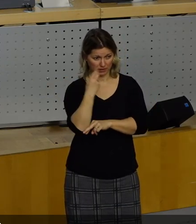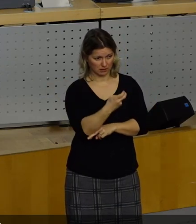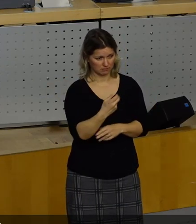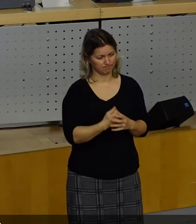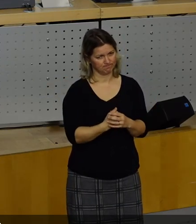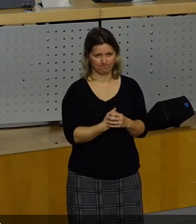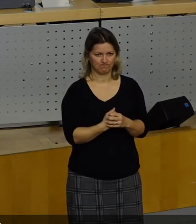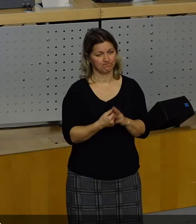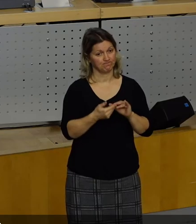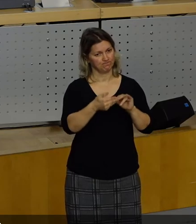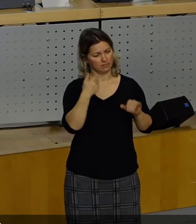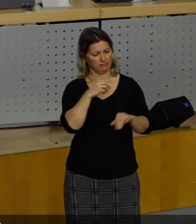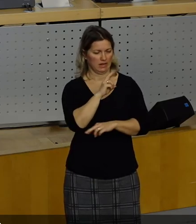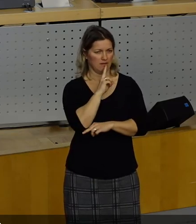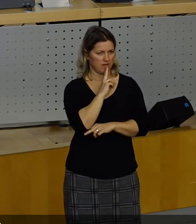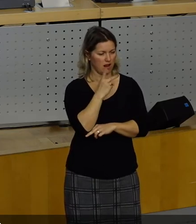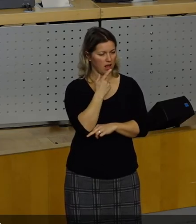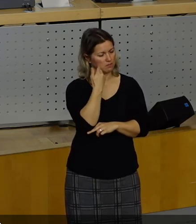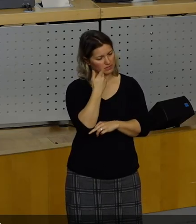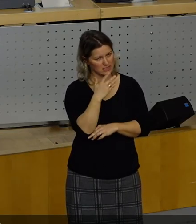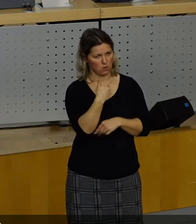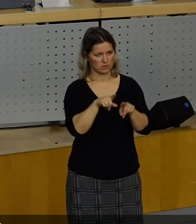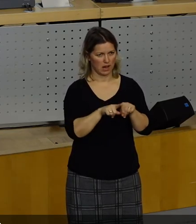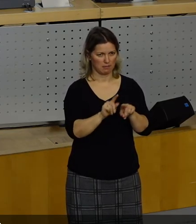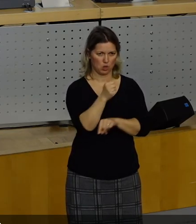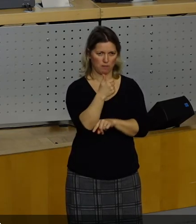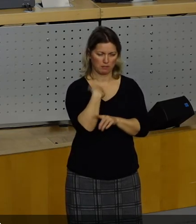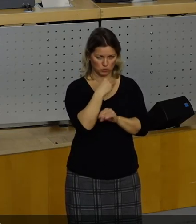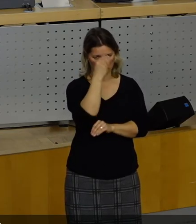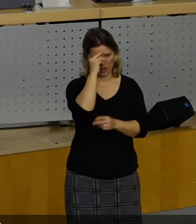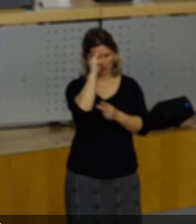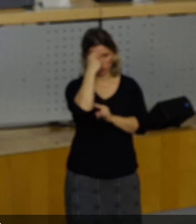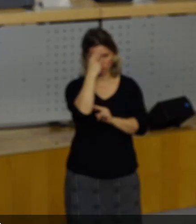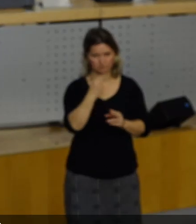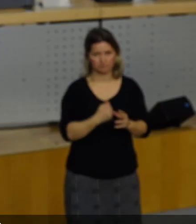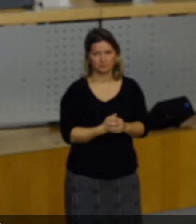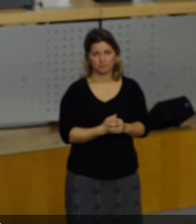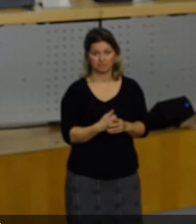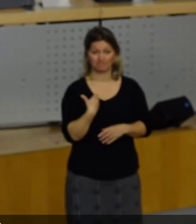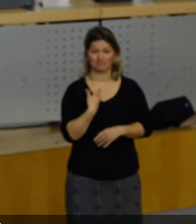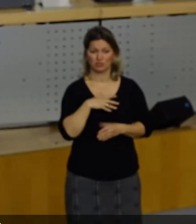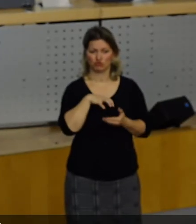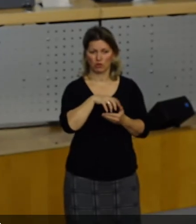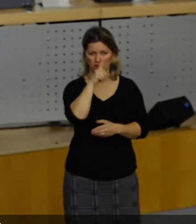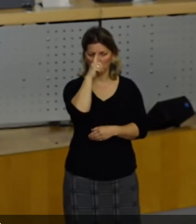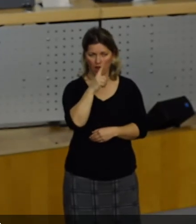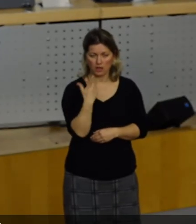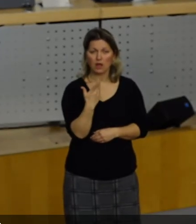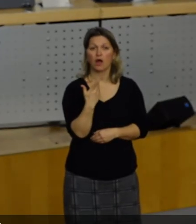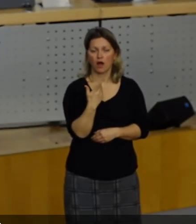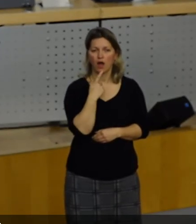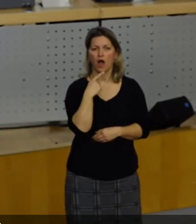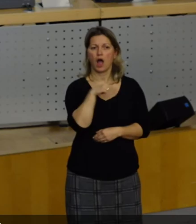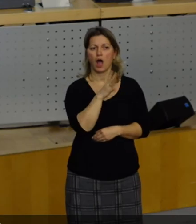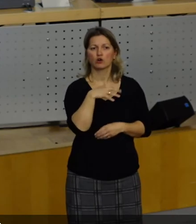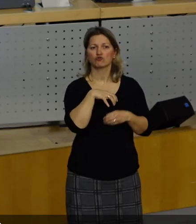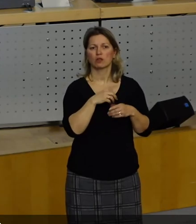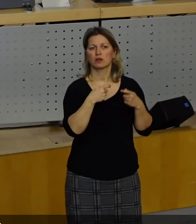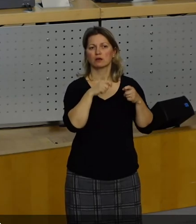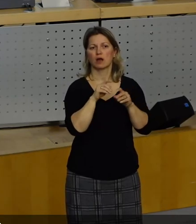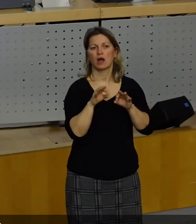der Vergangenheit zu lernen und diese nicht zu wiederholen. Hierbei sind wir vor allem als Stadträte, aber auch die handelnden Akteure im Stadtplanungsamt